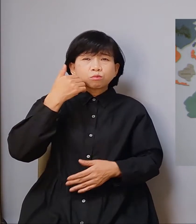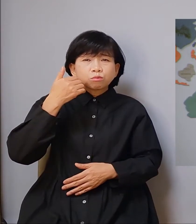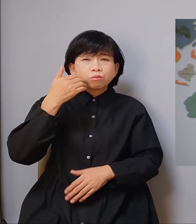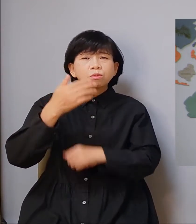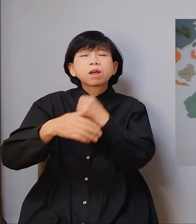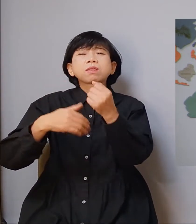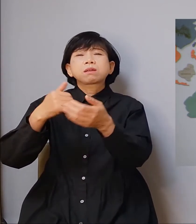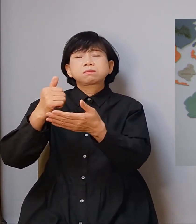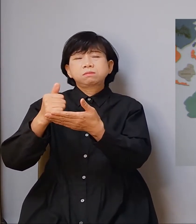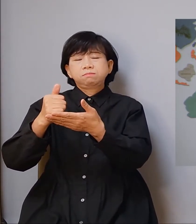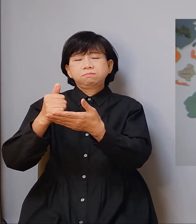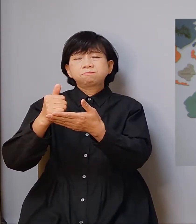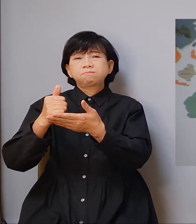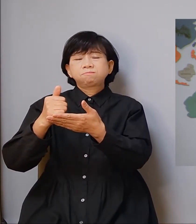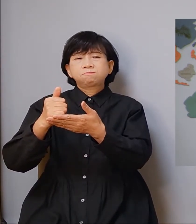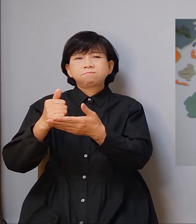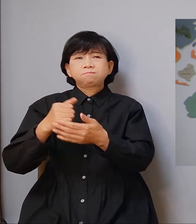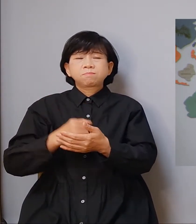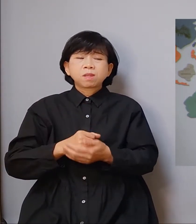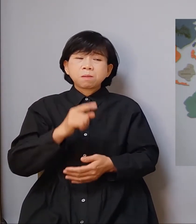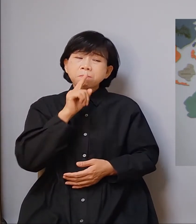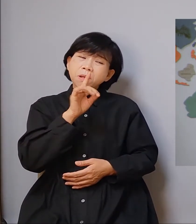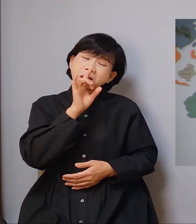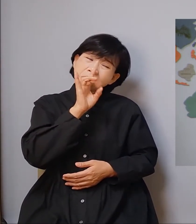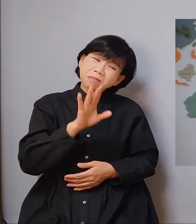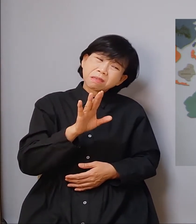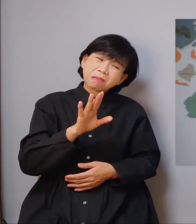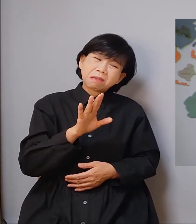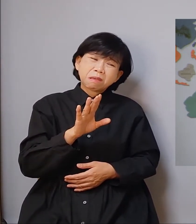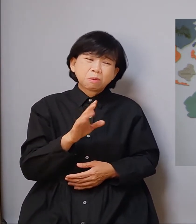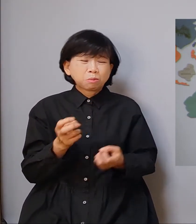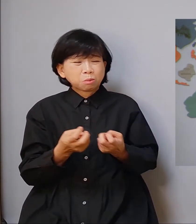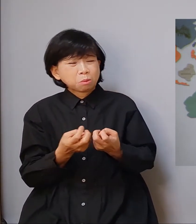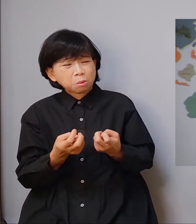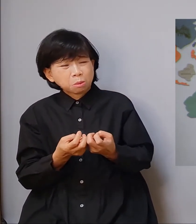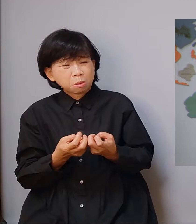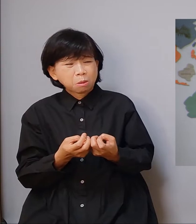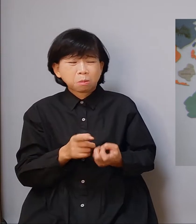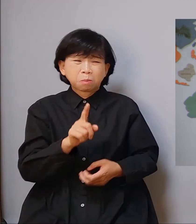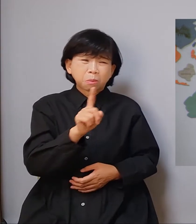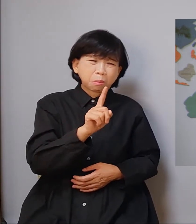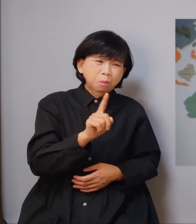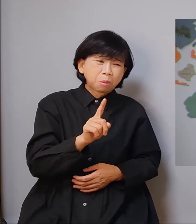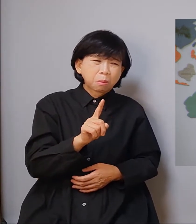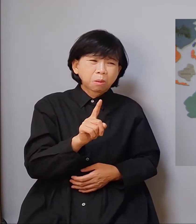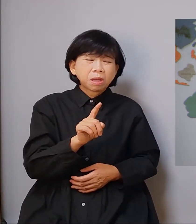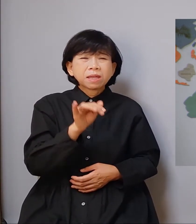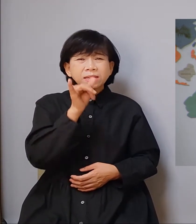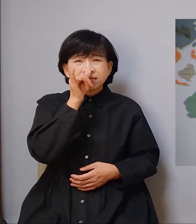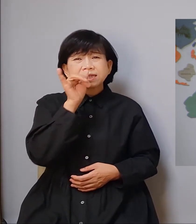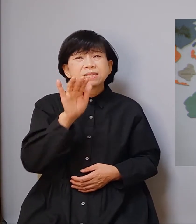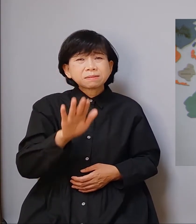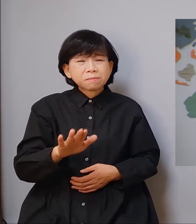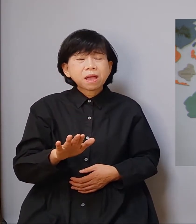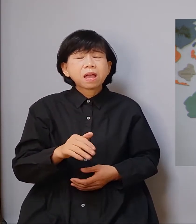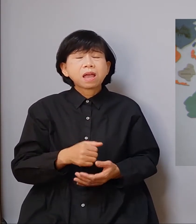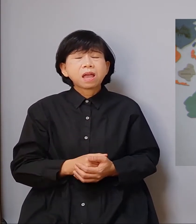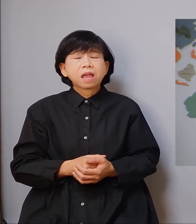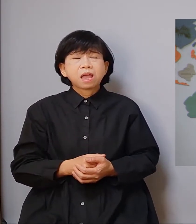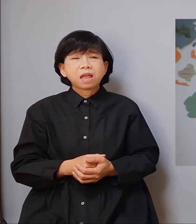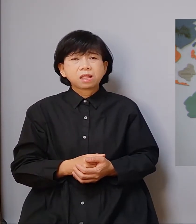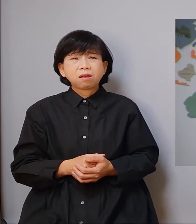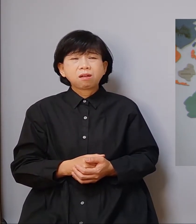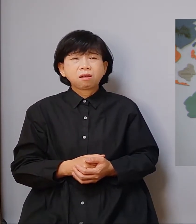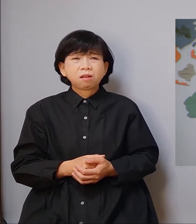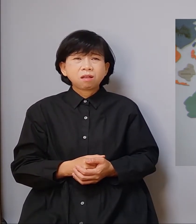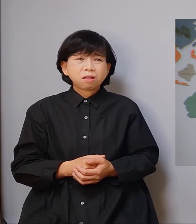믿습니다. 말도 안 되는 일이지만 어찌 사람이 살면서 이런 일을 겪을 수 있겠어? 너무 끔찍해, 너무